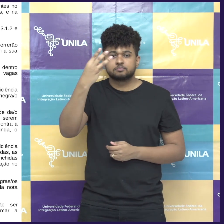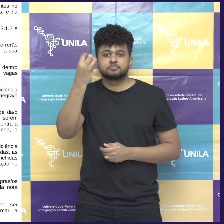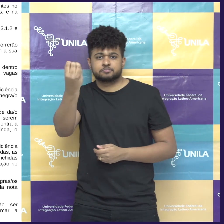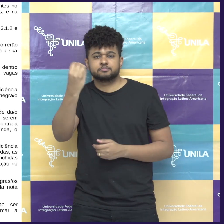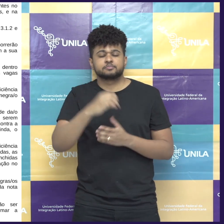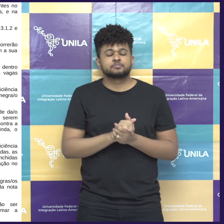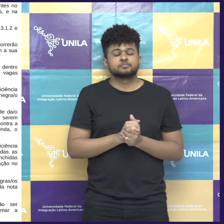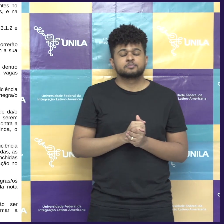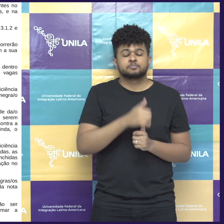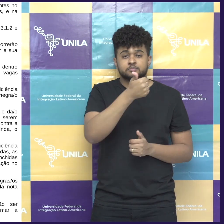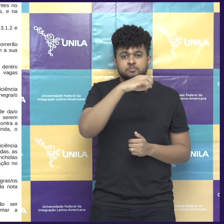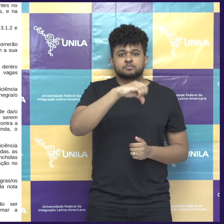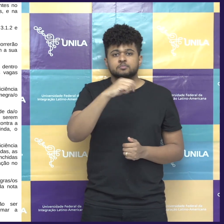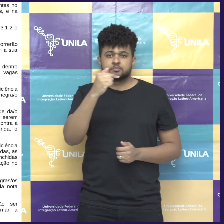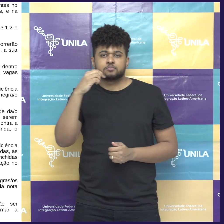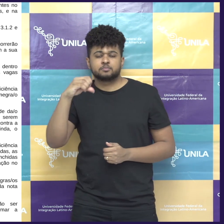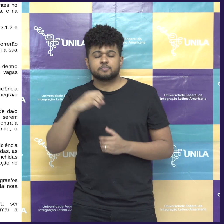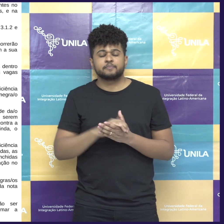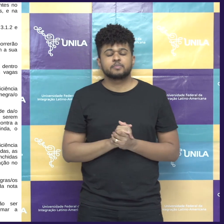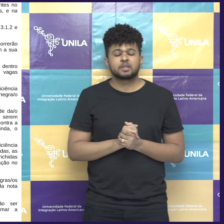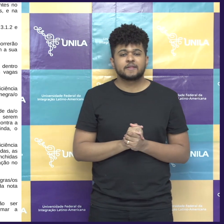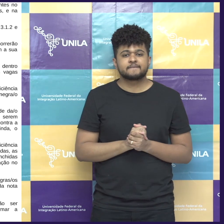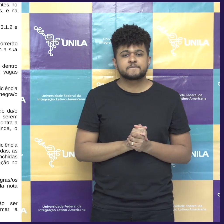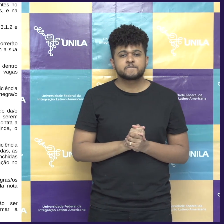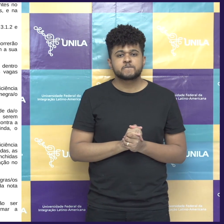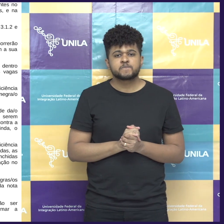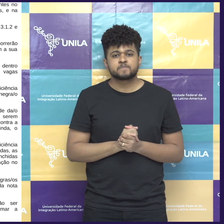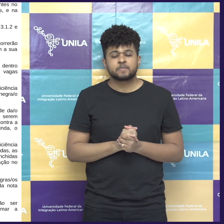83.936, de 1979.